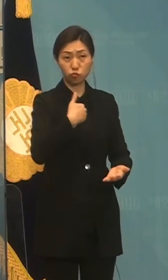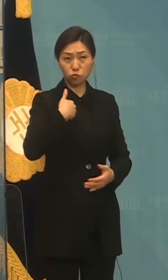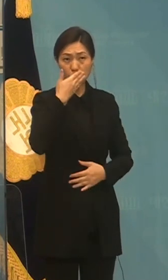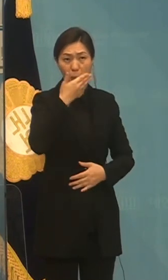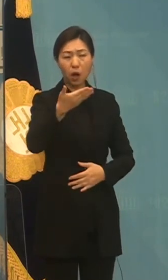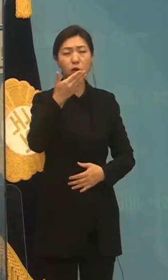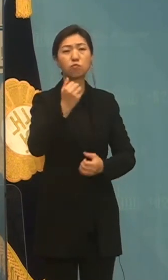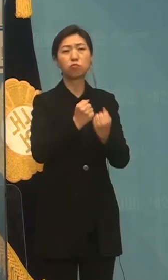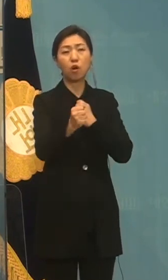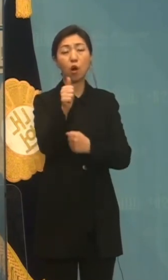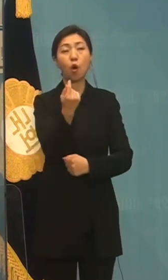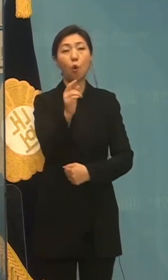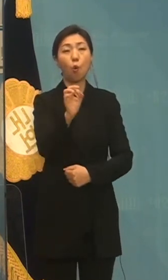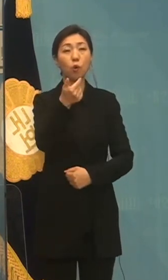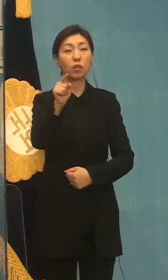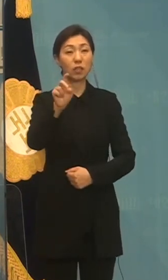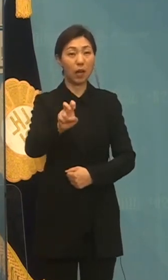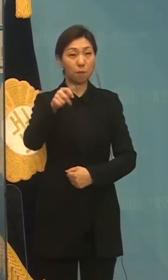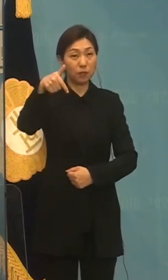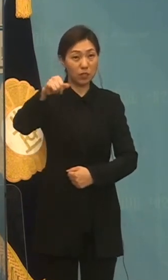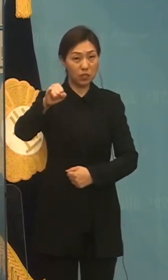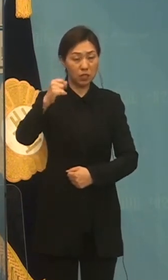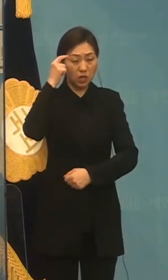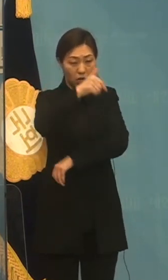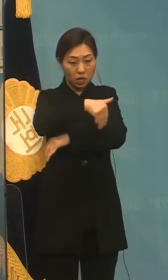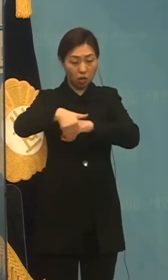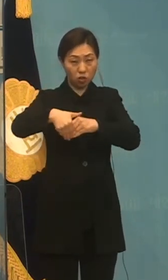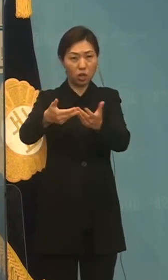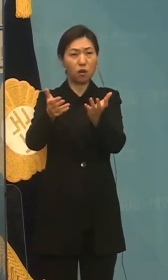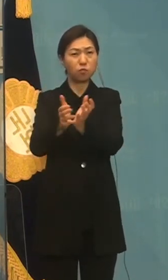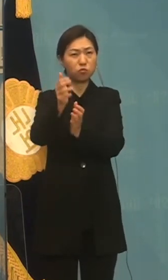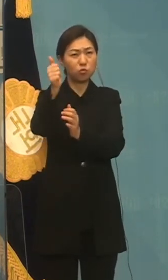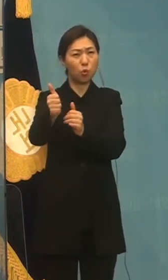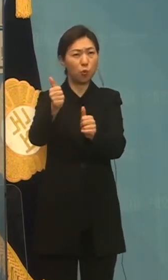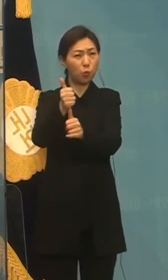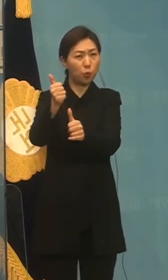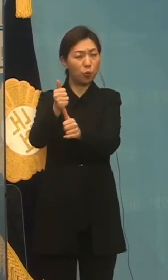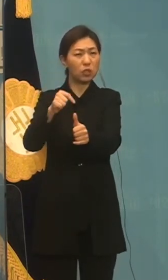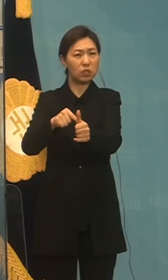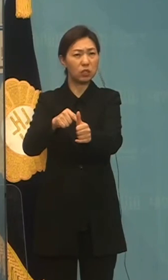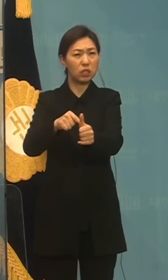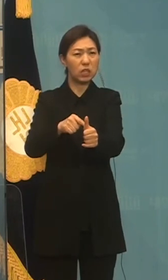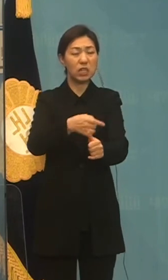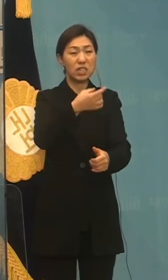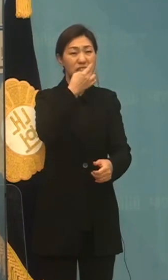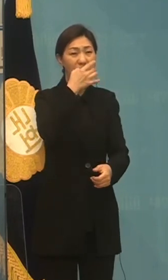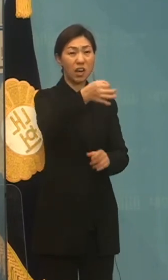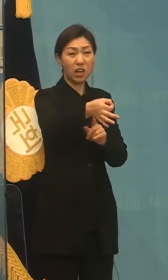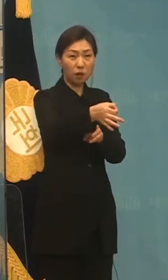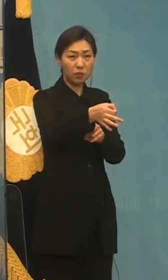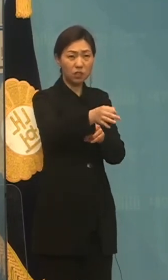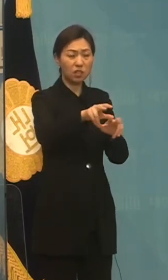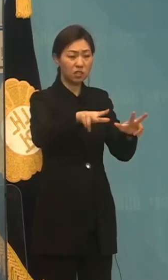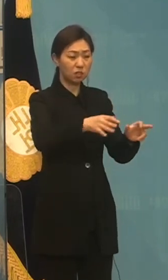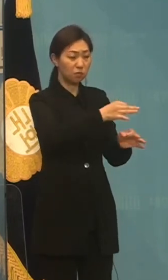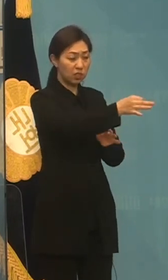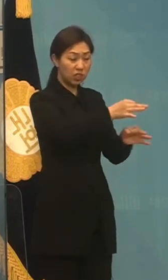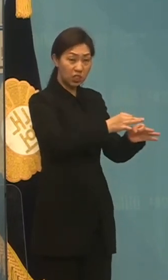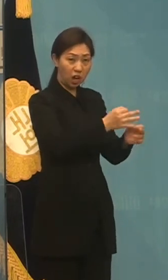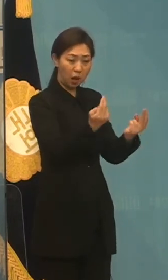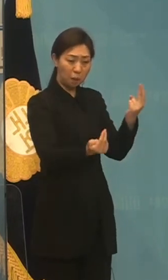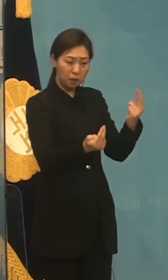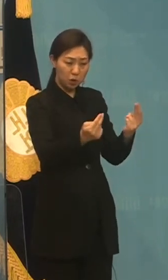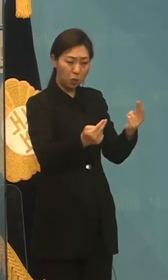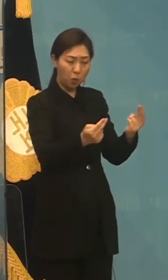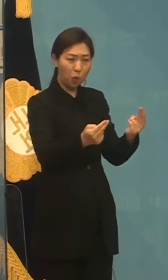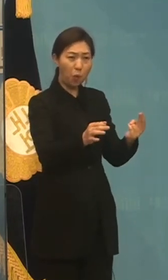홍남기 부총리는 쌀 가격이 시장 물가관리 차원에서 높다는 이유를 들어 시장 정리를 한 이유가 없다고